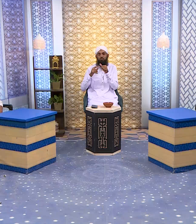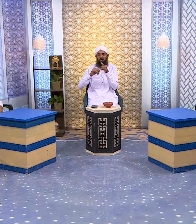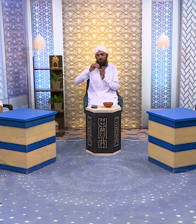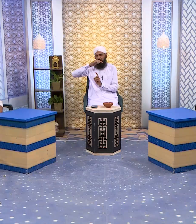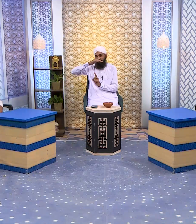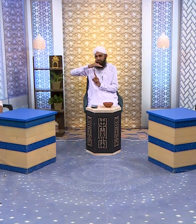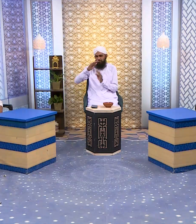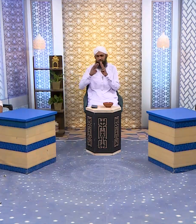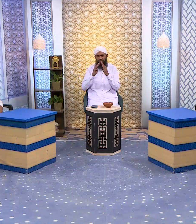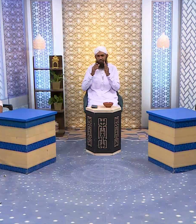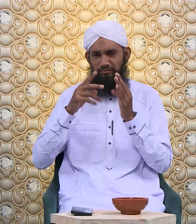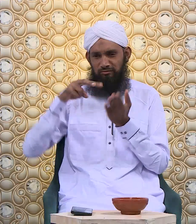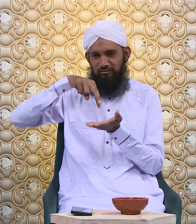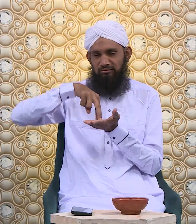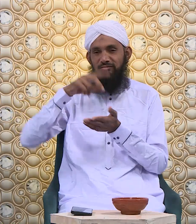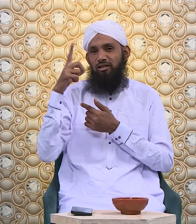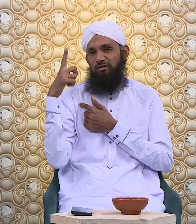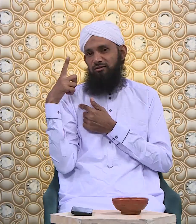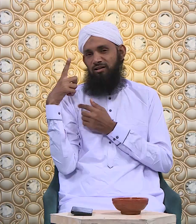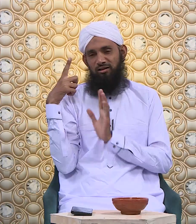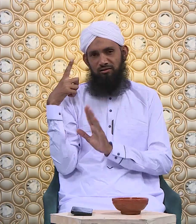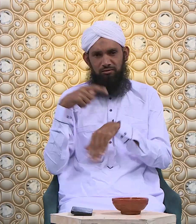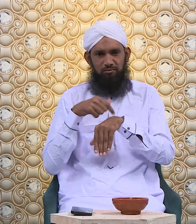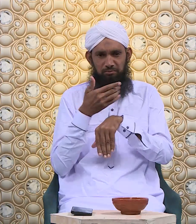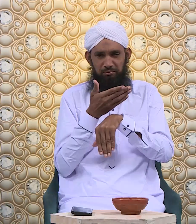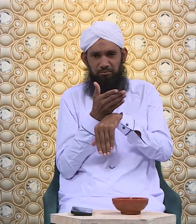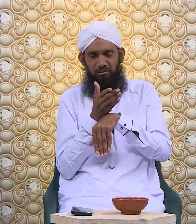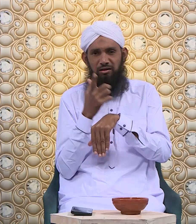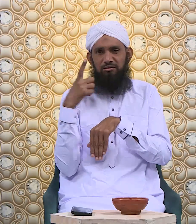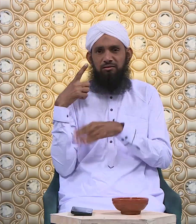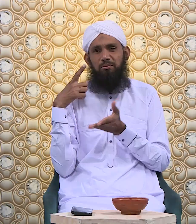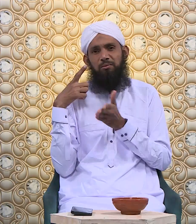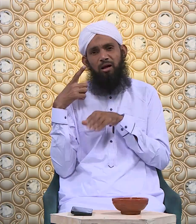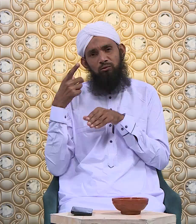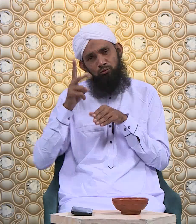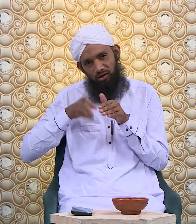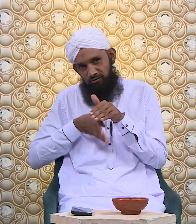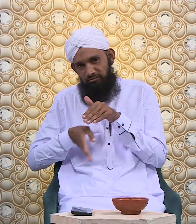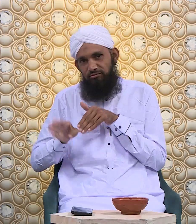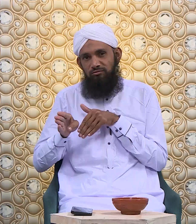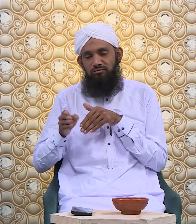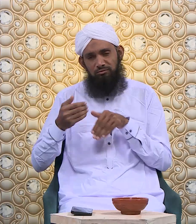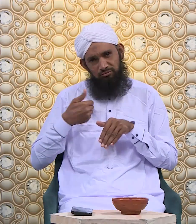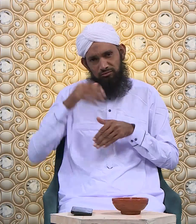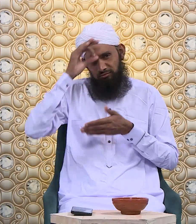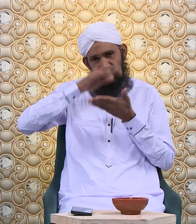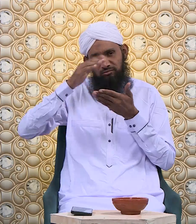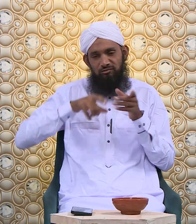عنہ دروازے پر کھڑے انتظار کر رہے تھے کچھ دیر انتظار کے بعد وہ واپس لوٹنے لگے تو ان کے ساتھ ہی میں بھی